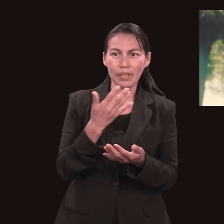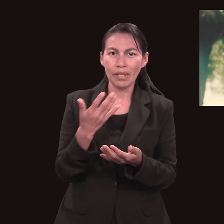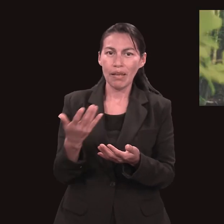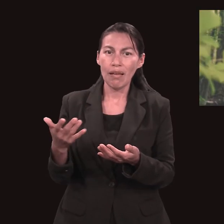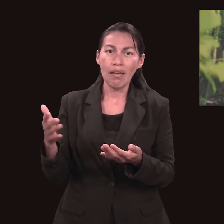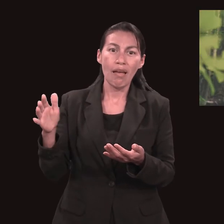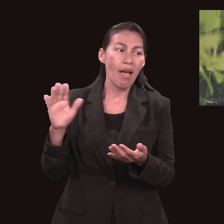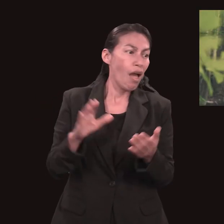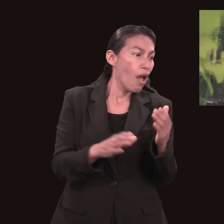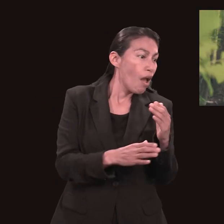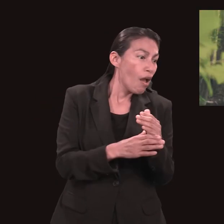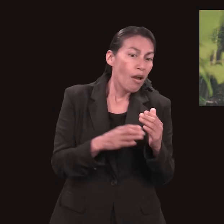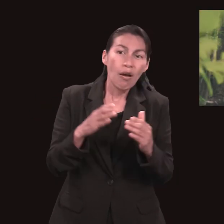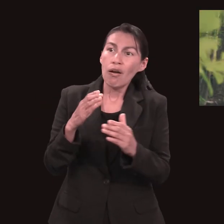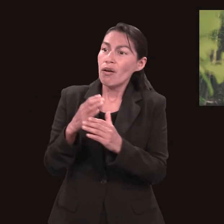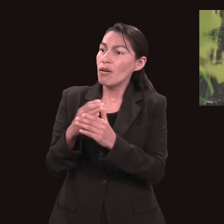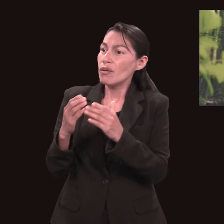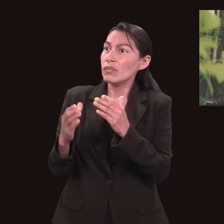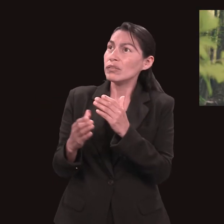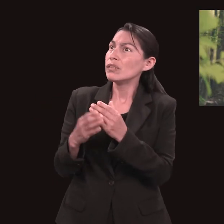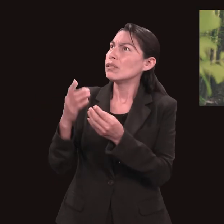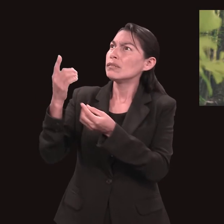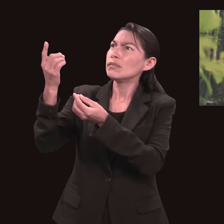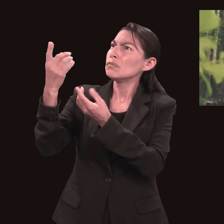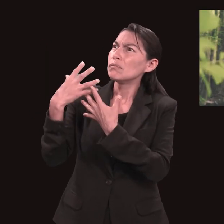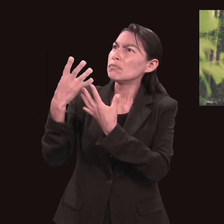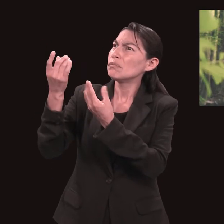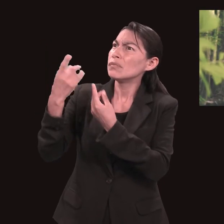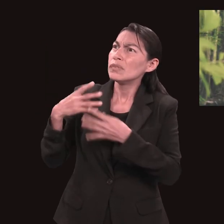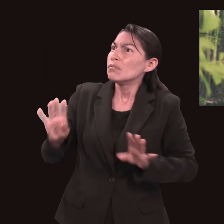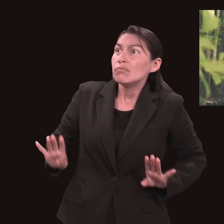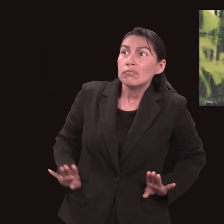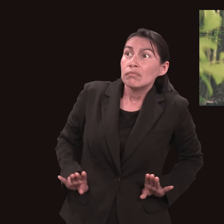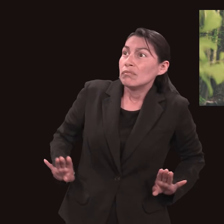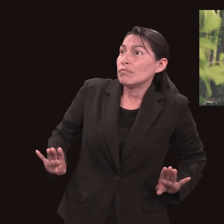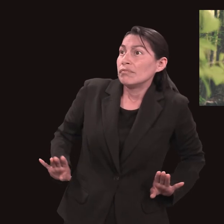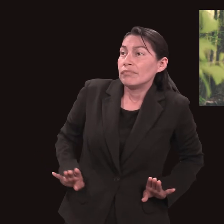y cosas que tú no has de darme